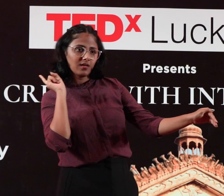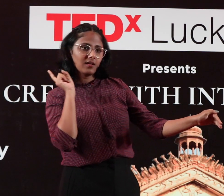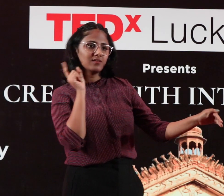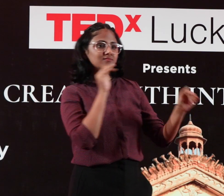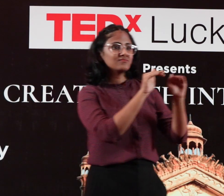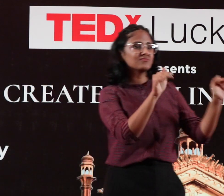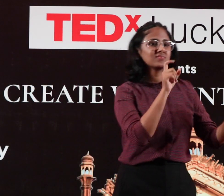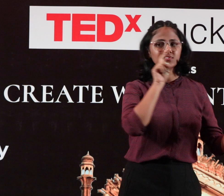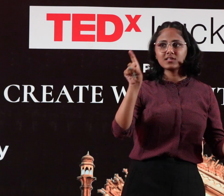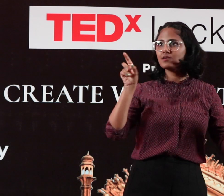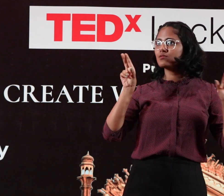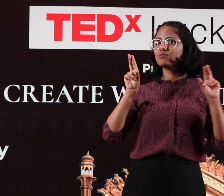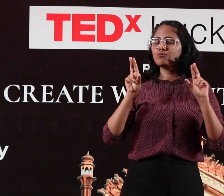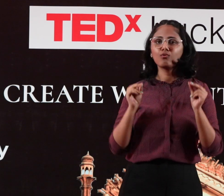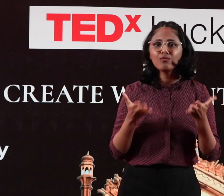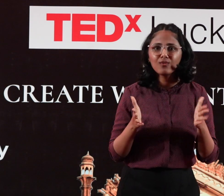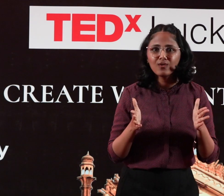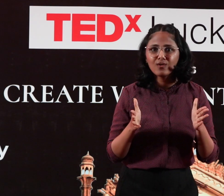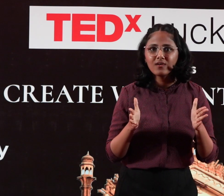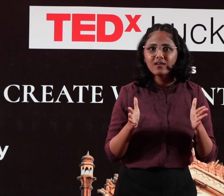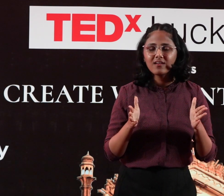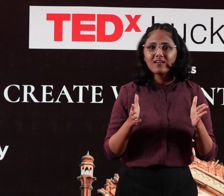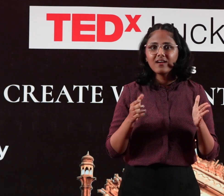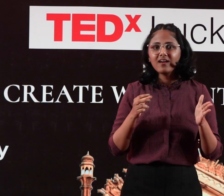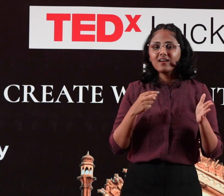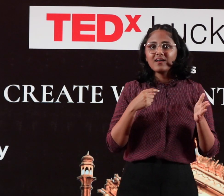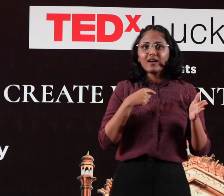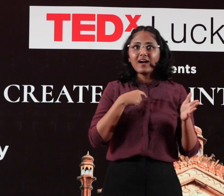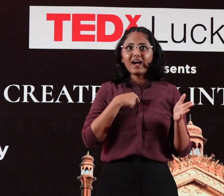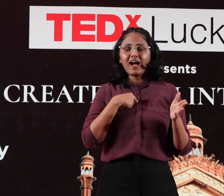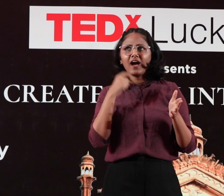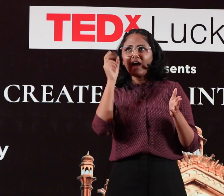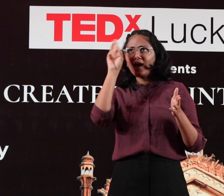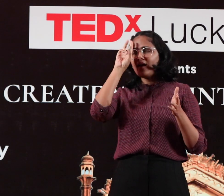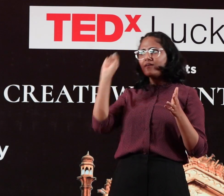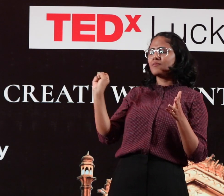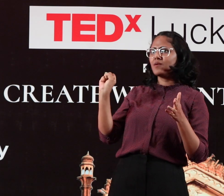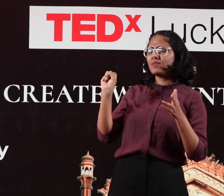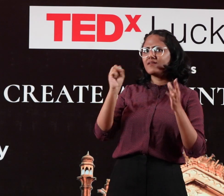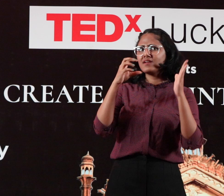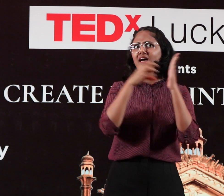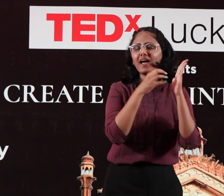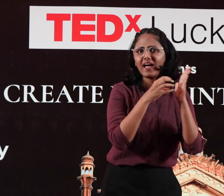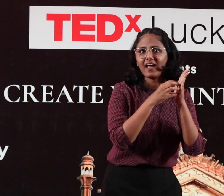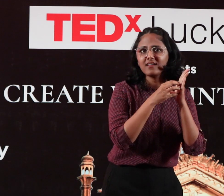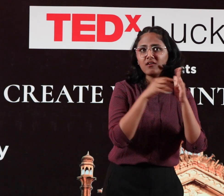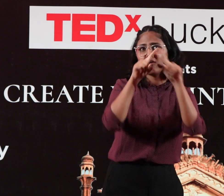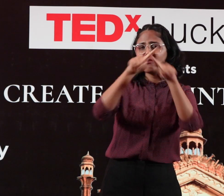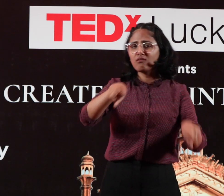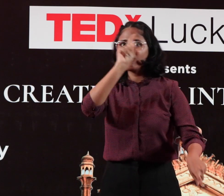नो, कुछ नहीं समझ में आया। तब मुझे वो monster.com का फेमस ऐड याद है आपको, कॉट इन अ रॉन्ग जॉब, वो याद आया कि भाई